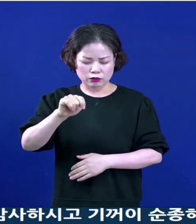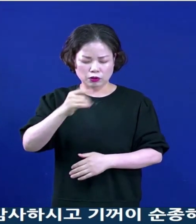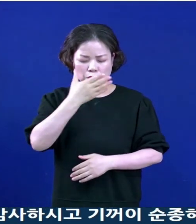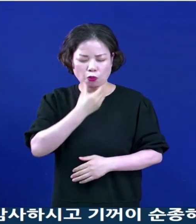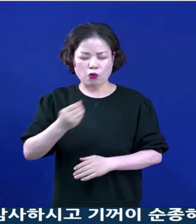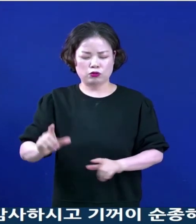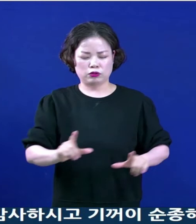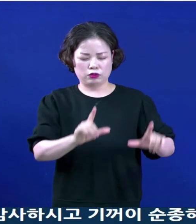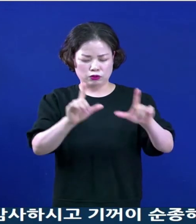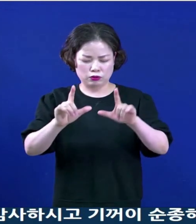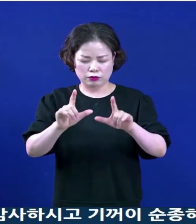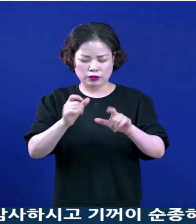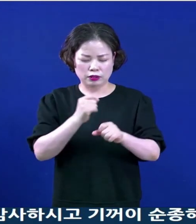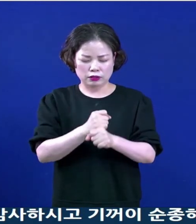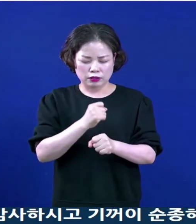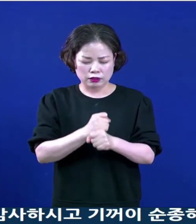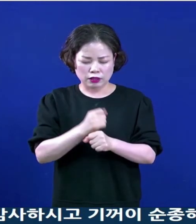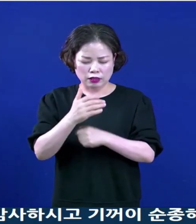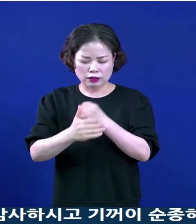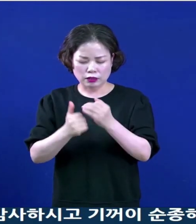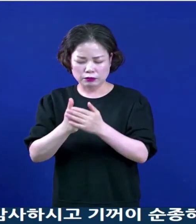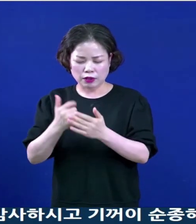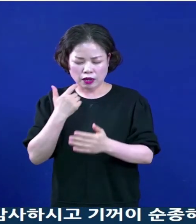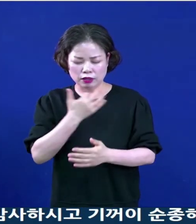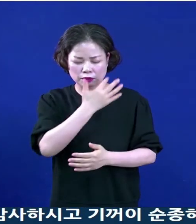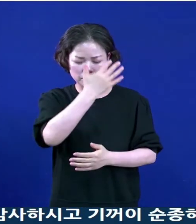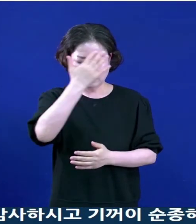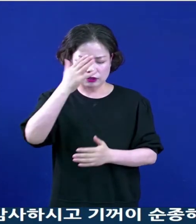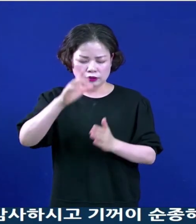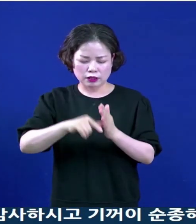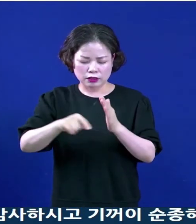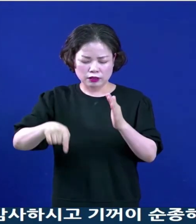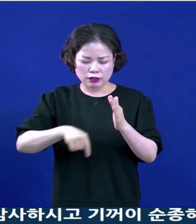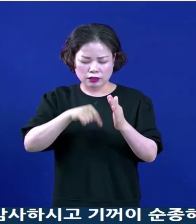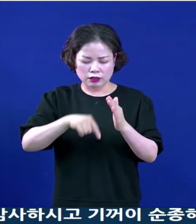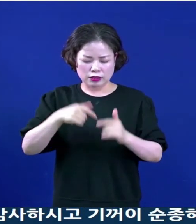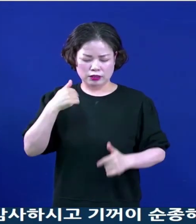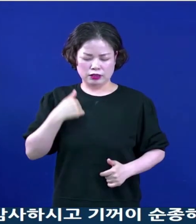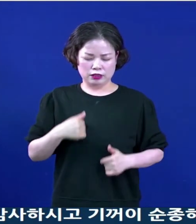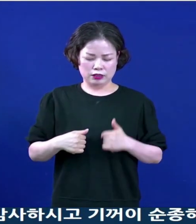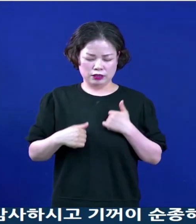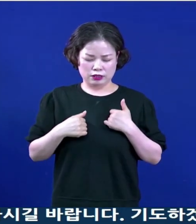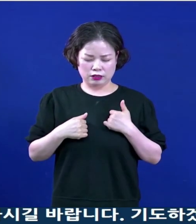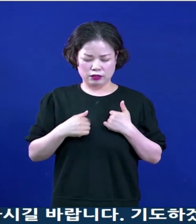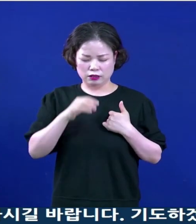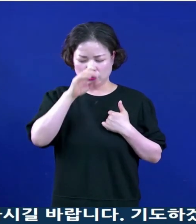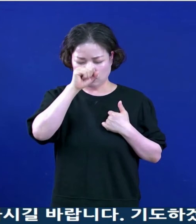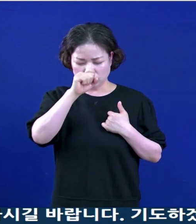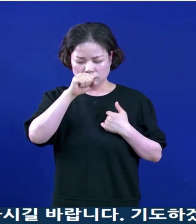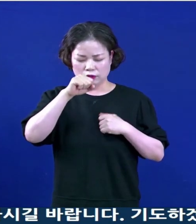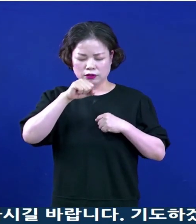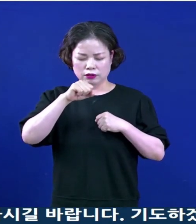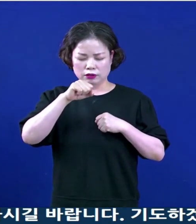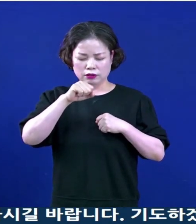하셨사오니 우리의 모든 삶이 하나님의 아름다운 시간 안에서 기뻐하고 선을 행하며